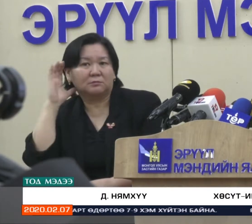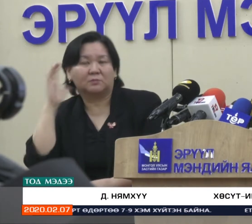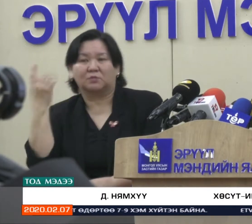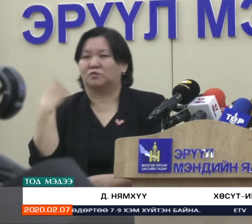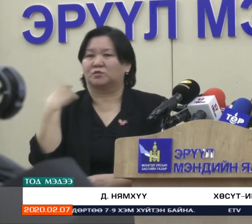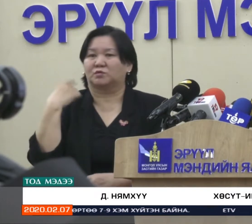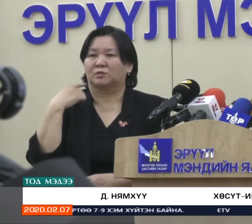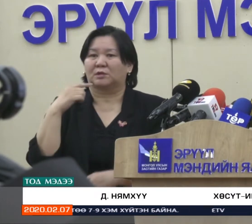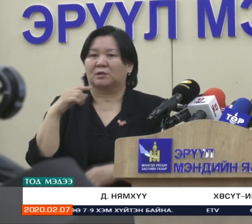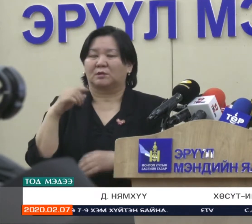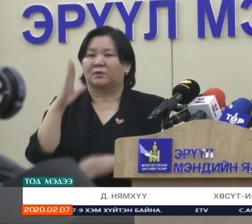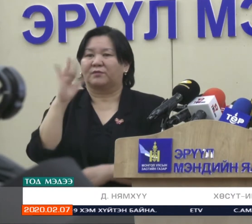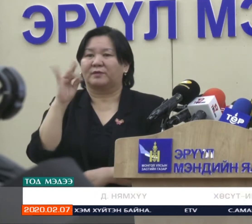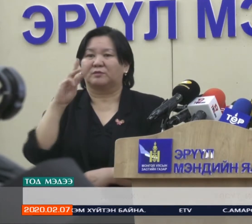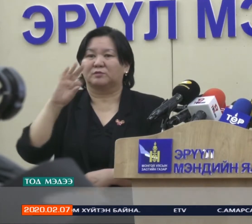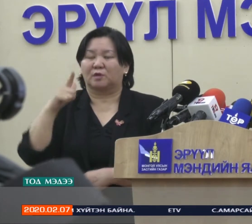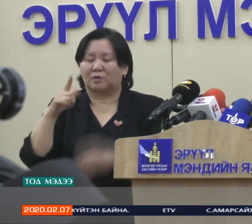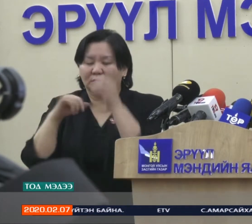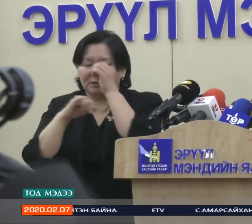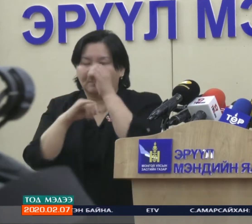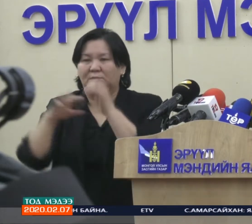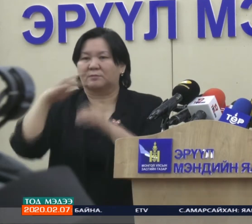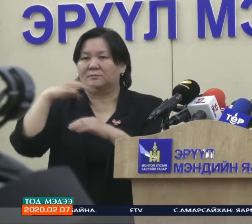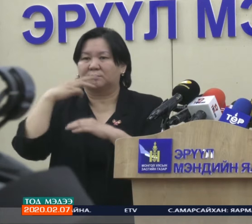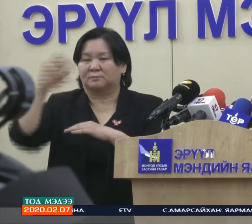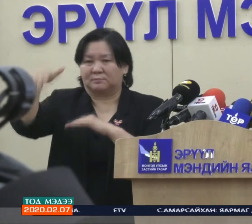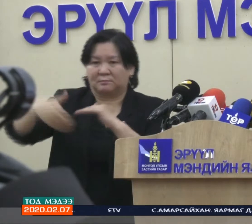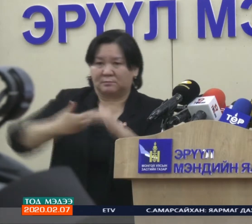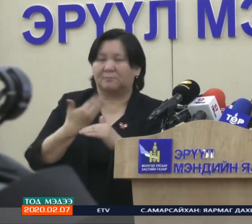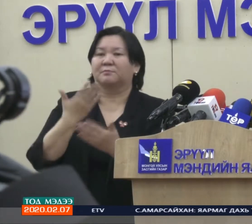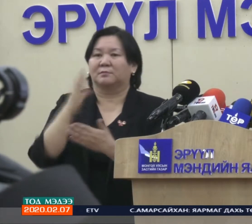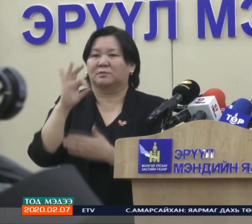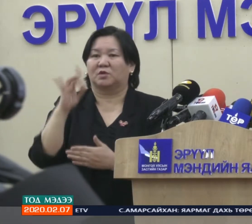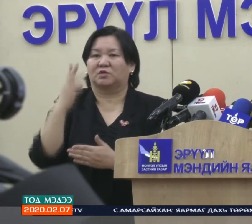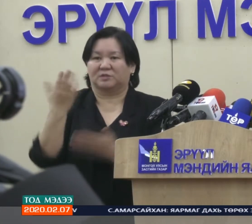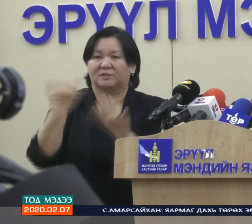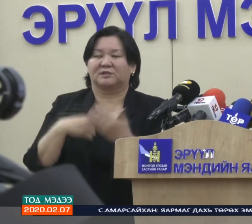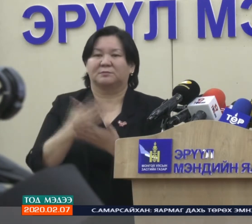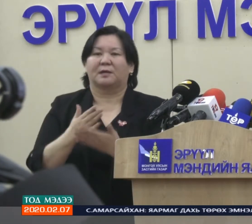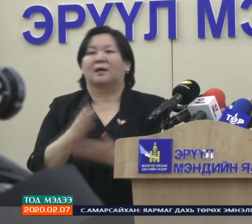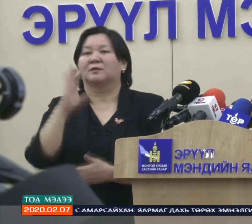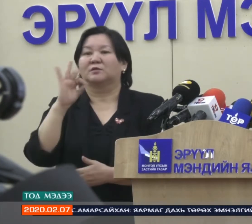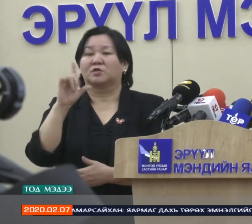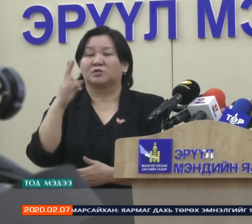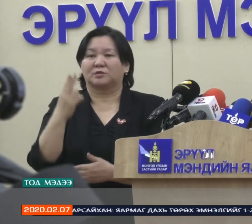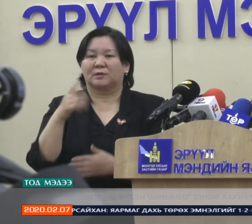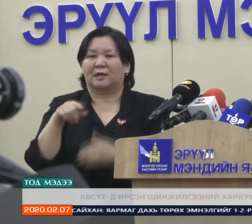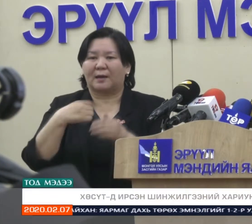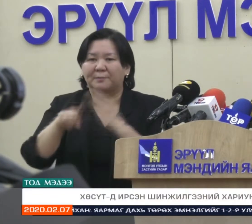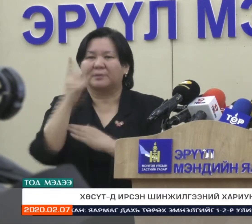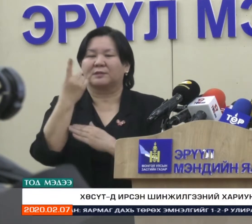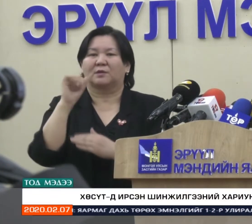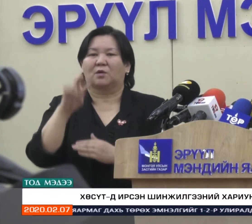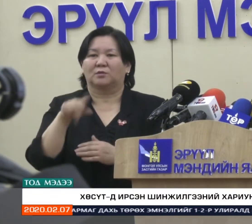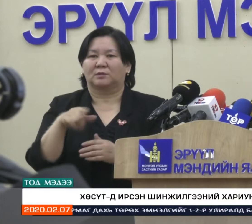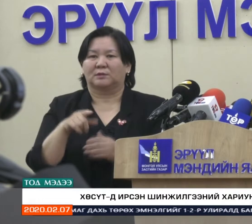Одоо вирусологийн зүйл лабораторид нааша шинжилгээ цагт хийсэн байгаа. Хамгийн гол нь одоо бидний